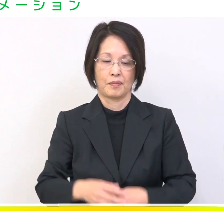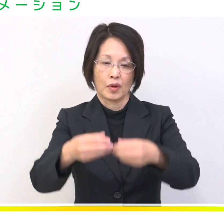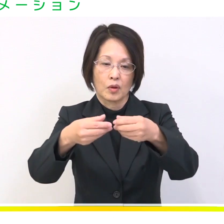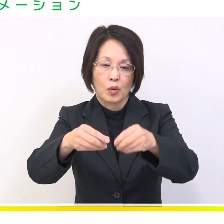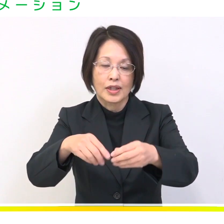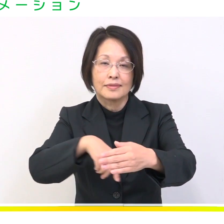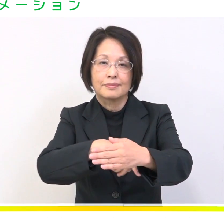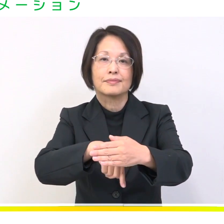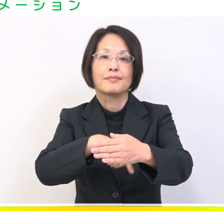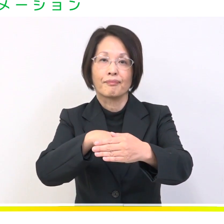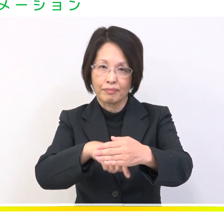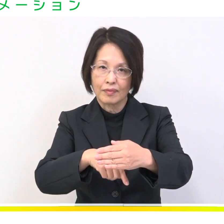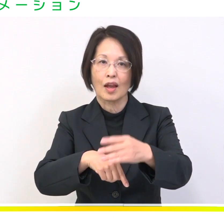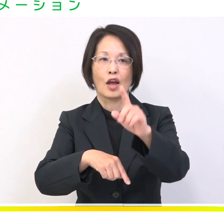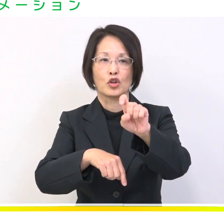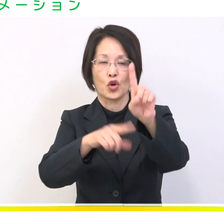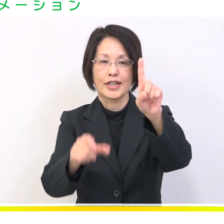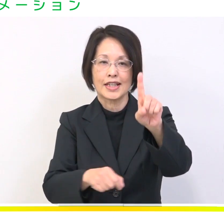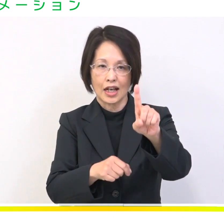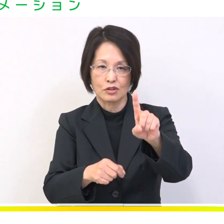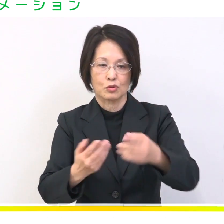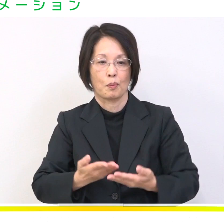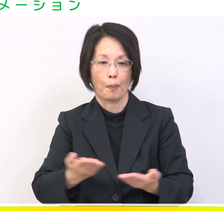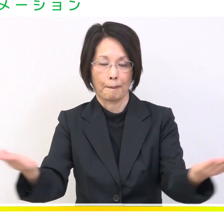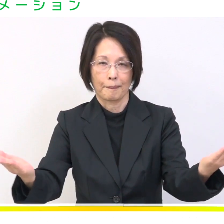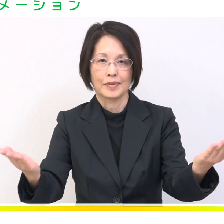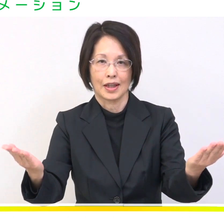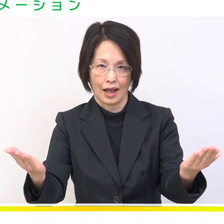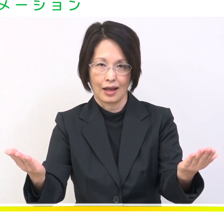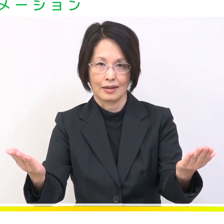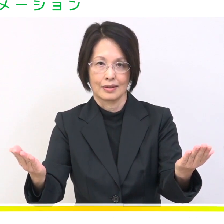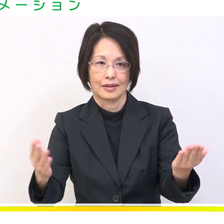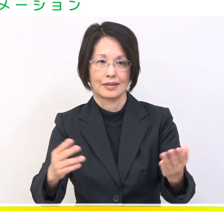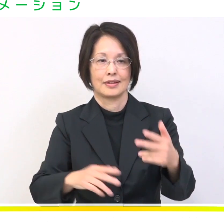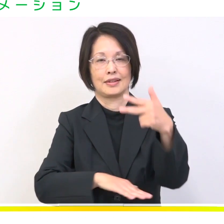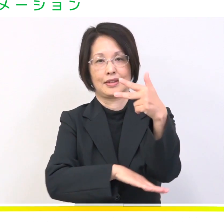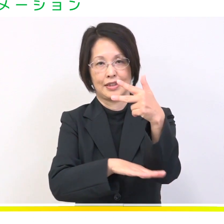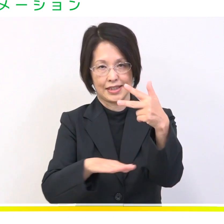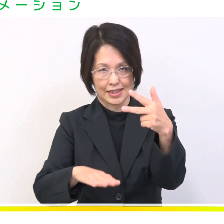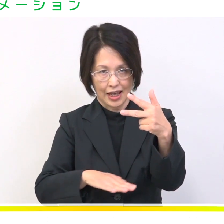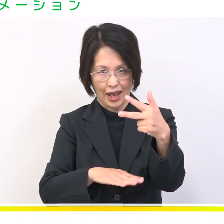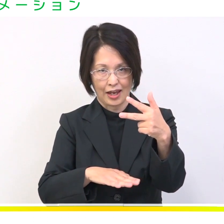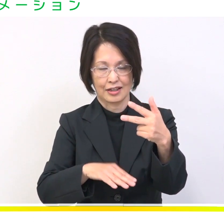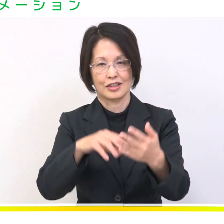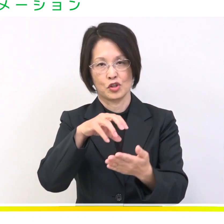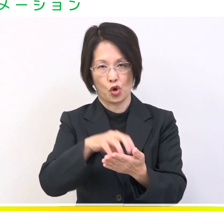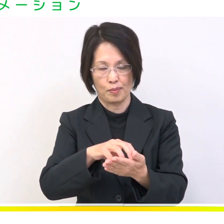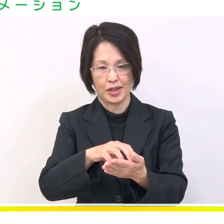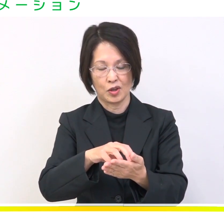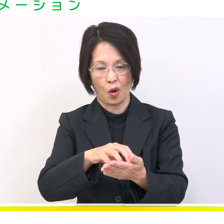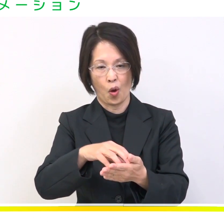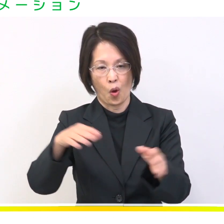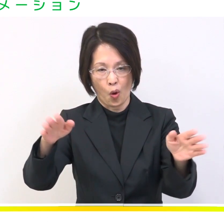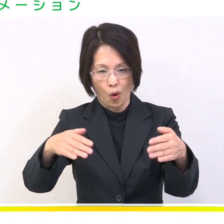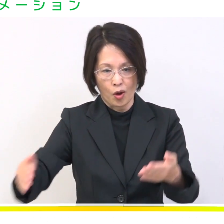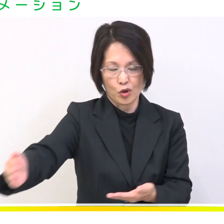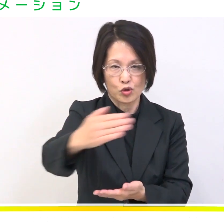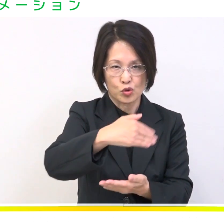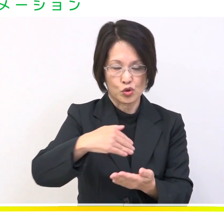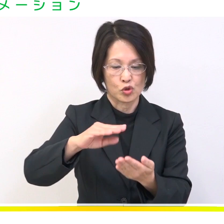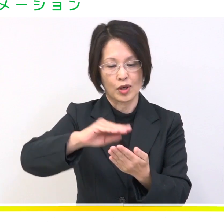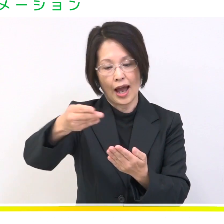詳しくは11月にお配りした資源ごみの収集カレンダーをご覧